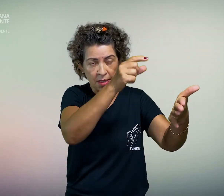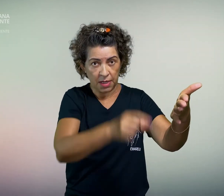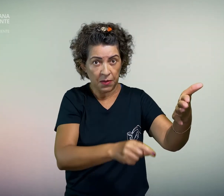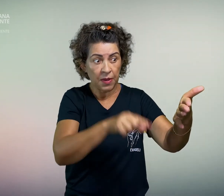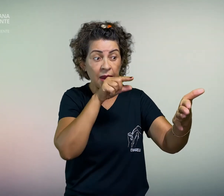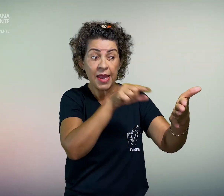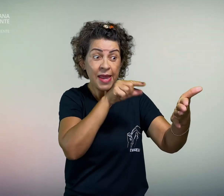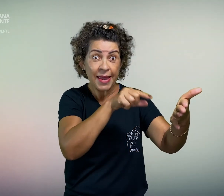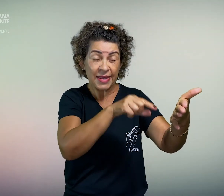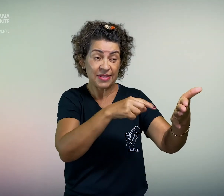Primeira coluna: